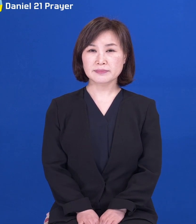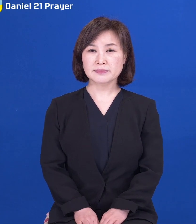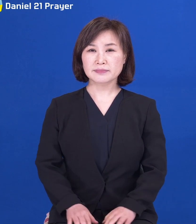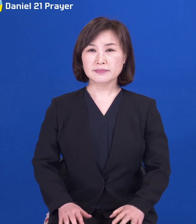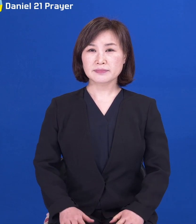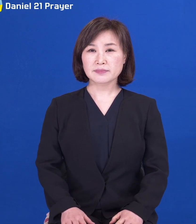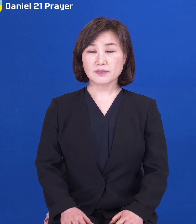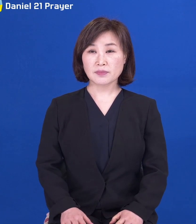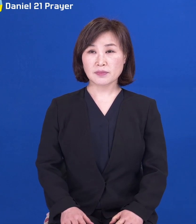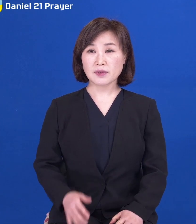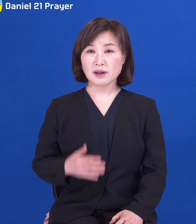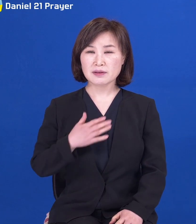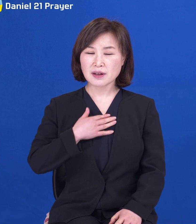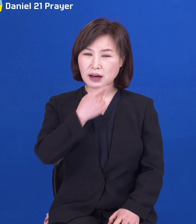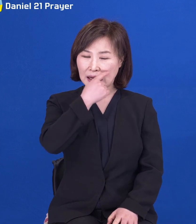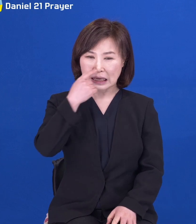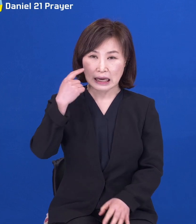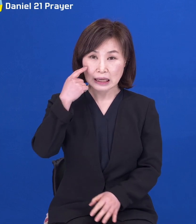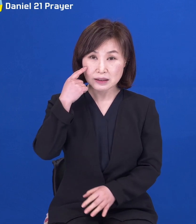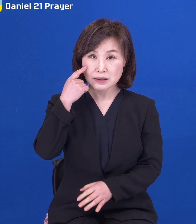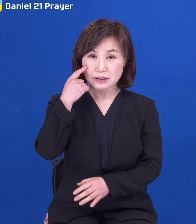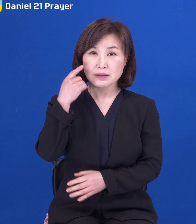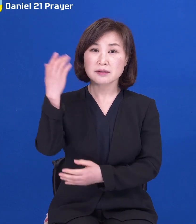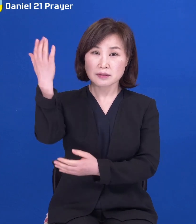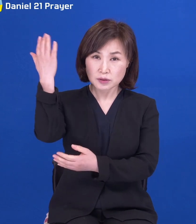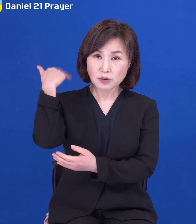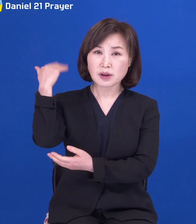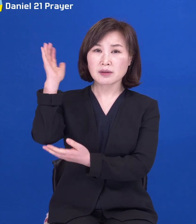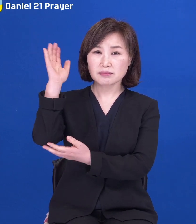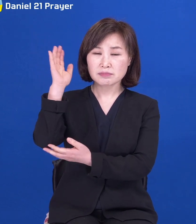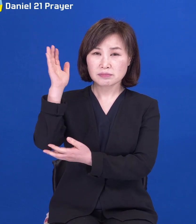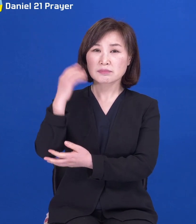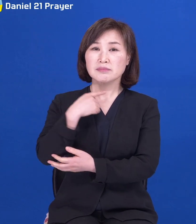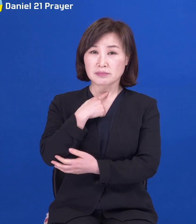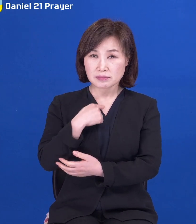제가 예전에 한번 간증을 들었는데